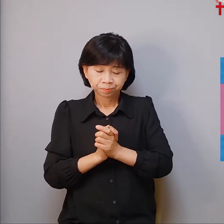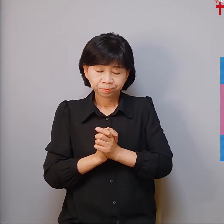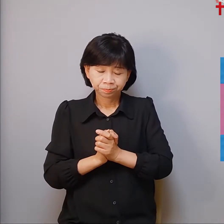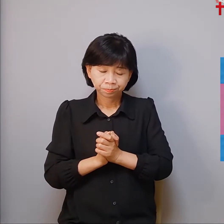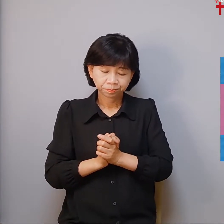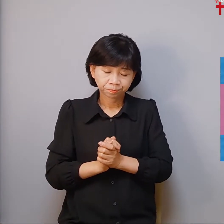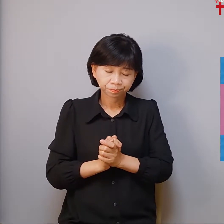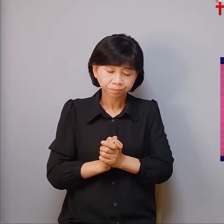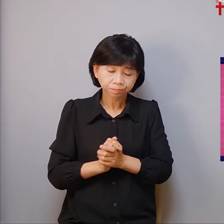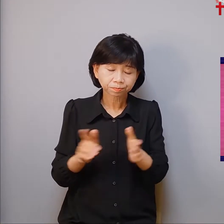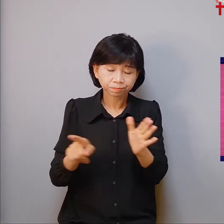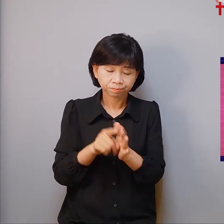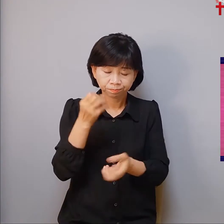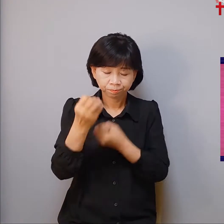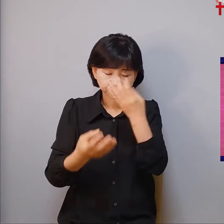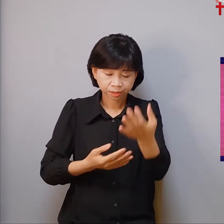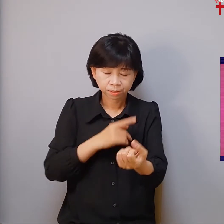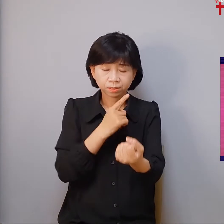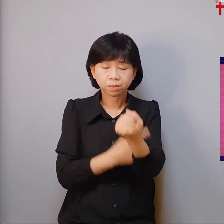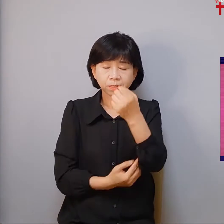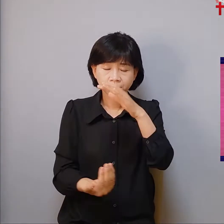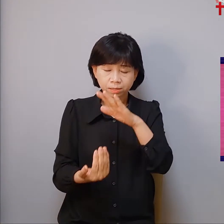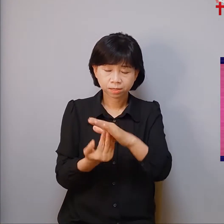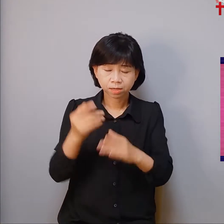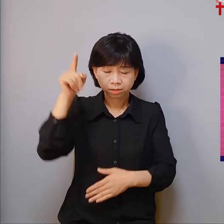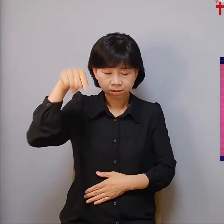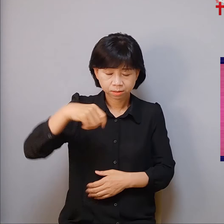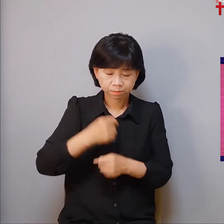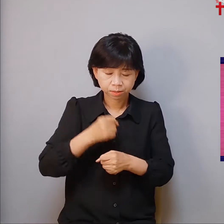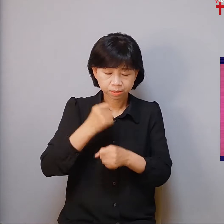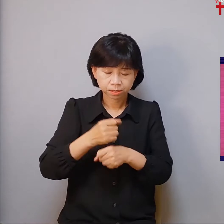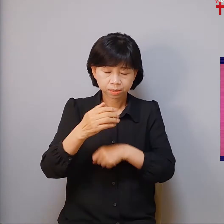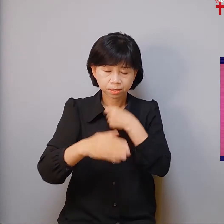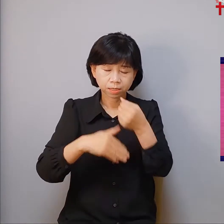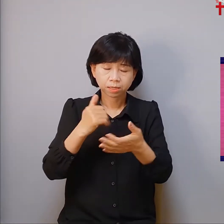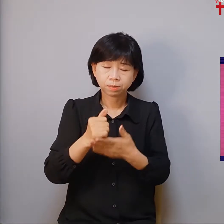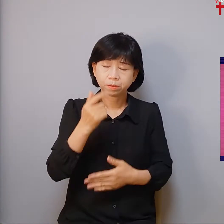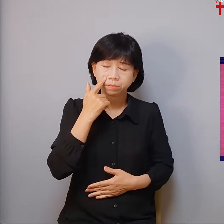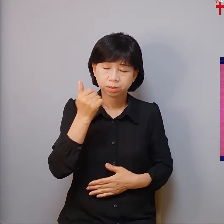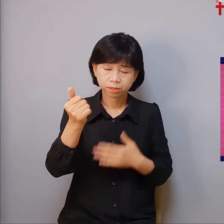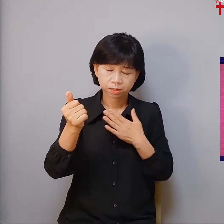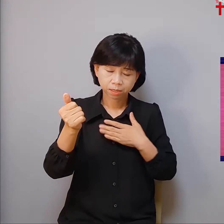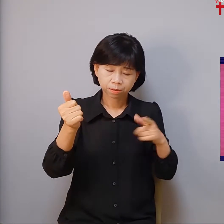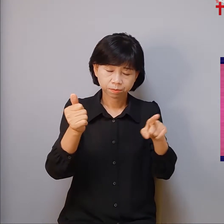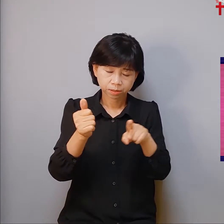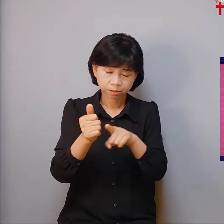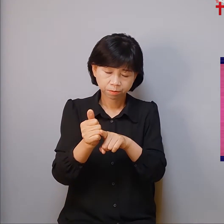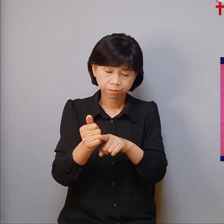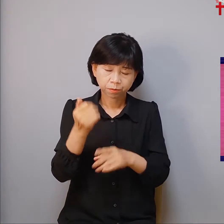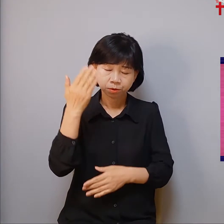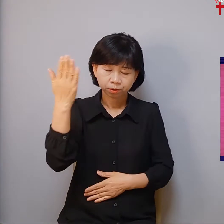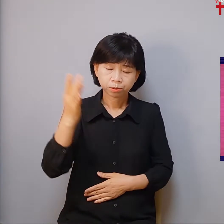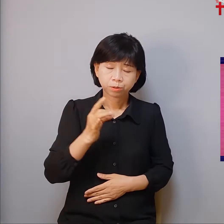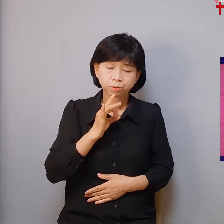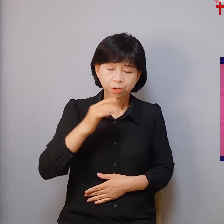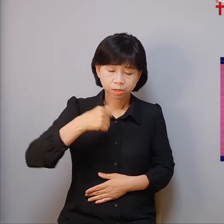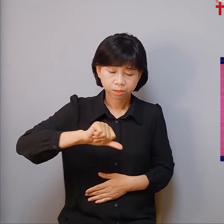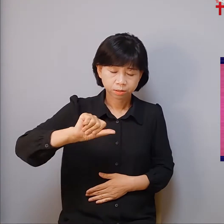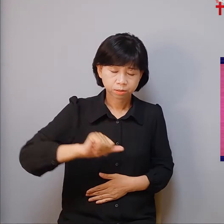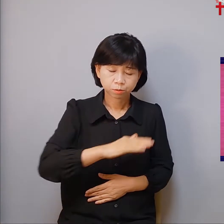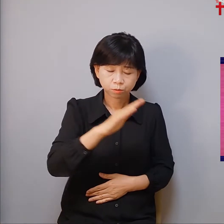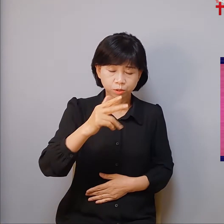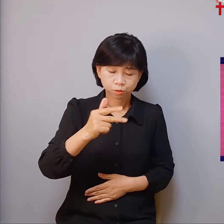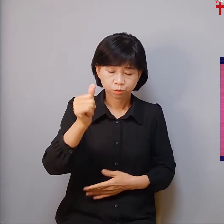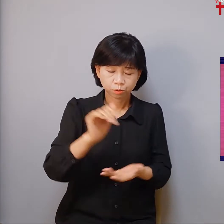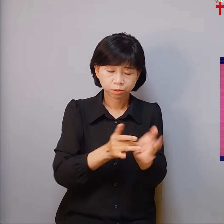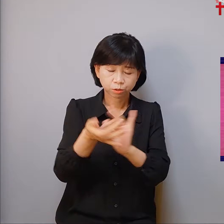아멘. 신앙 고백드립니다. 전능하사 천지를 만드신 하나님 아버지를 내가 믿사오며 그 외아들 우리 주